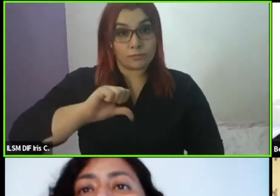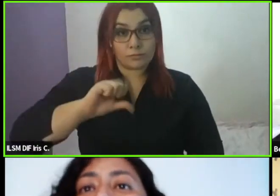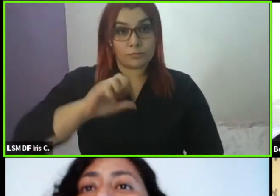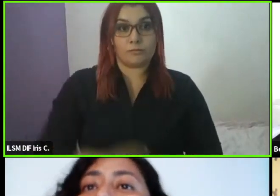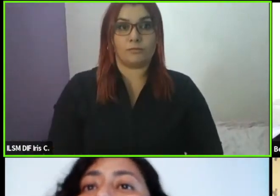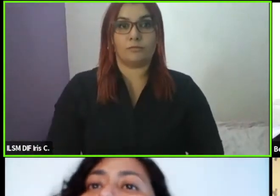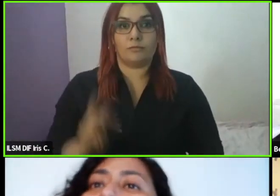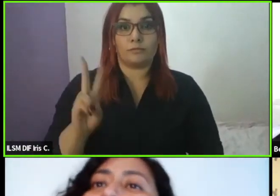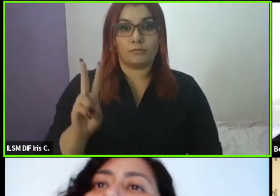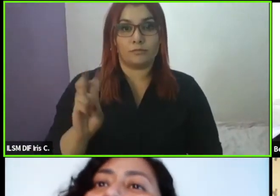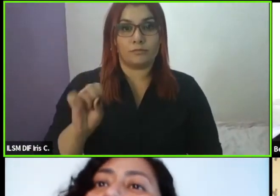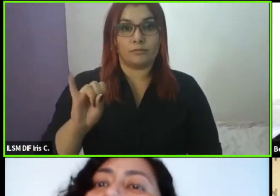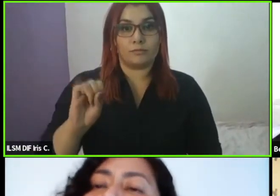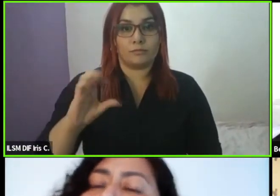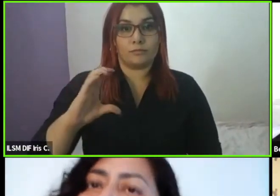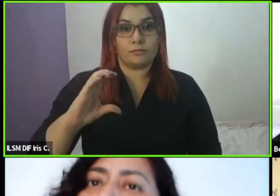Víctor